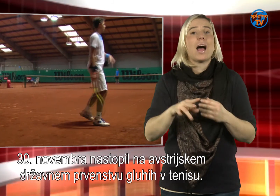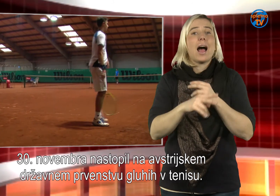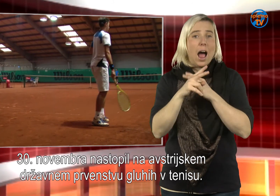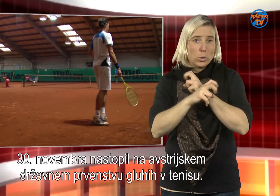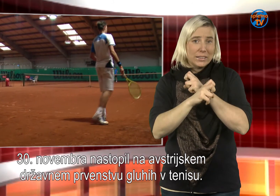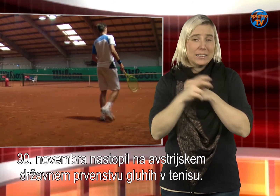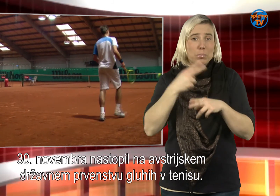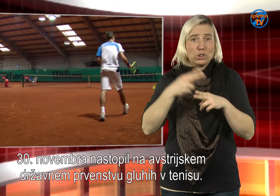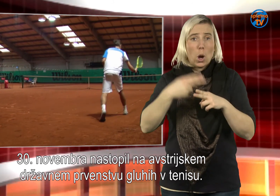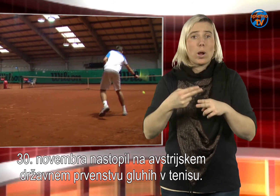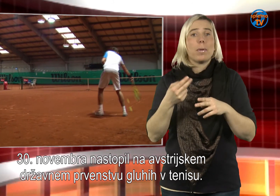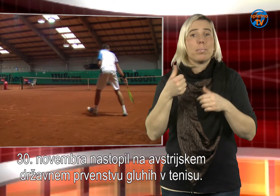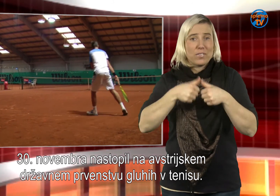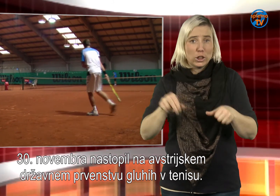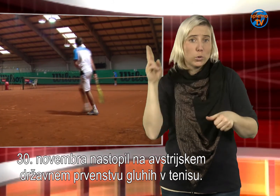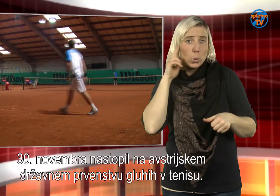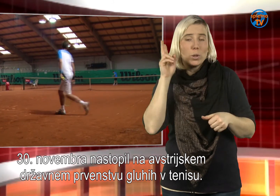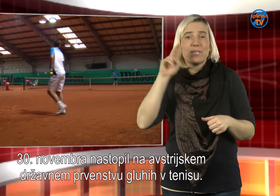državnem prvenstvu gluhih v tenisu.